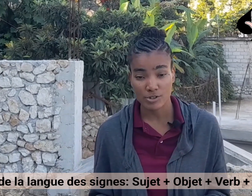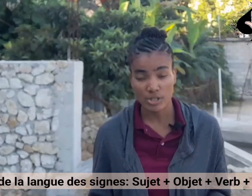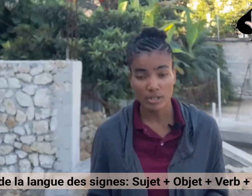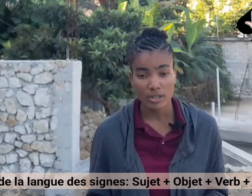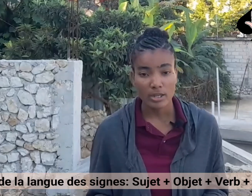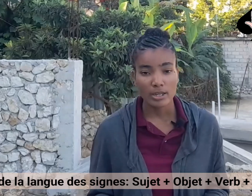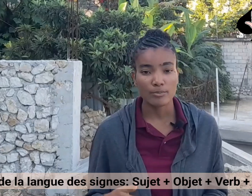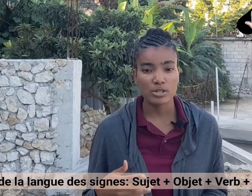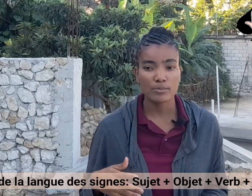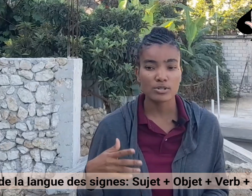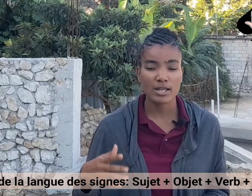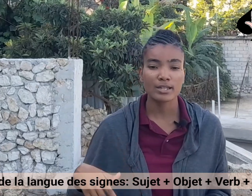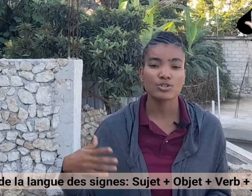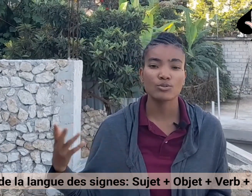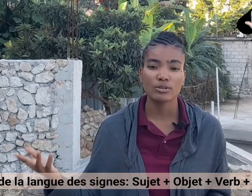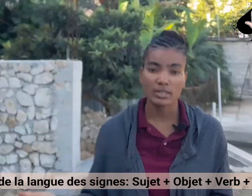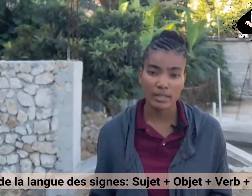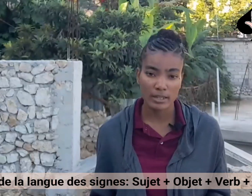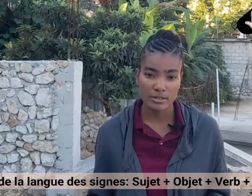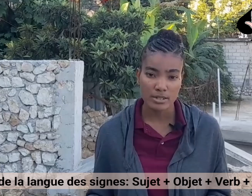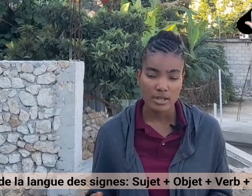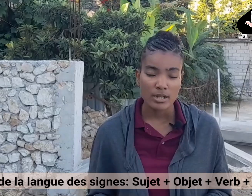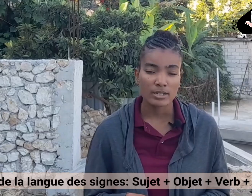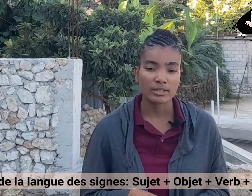manger, et puis j'ai posé la question, qui est-ce? En langue des